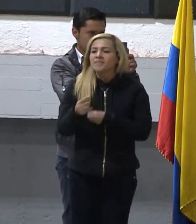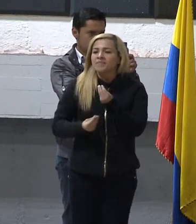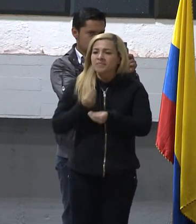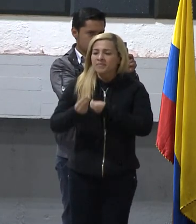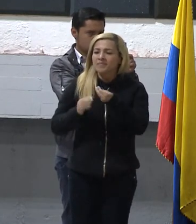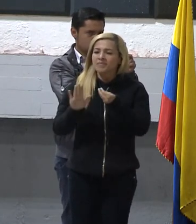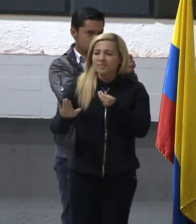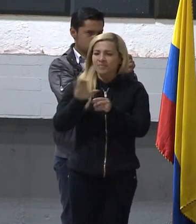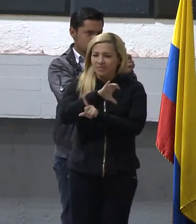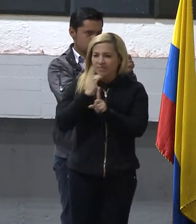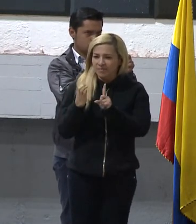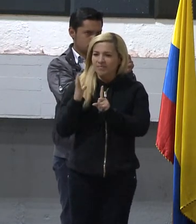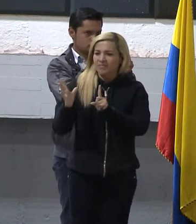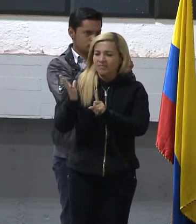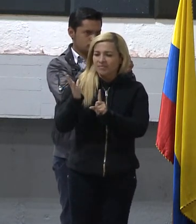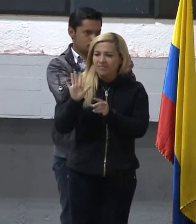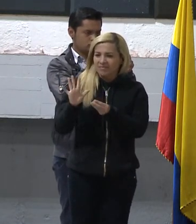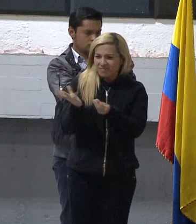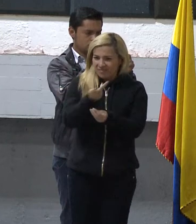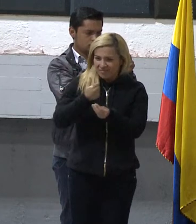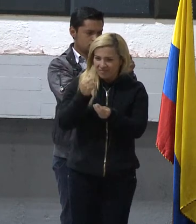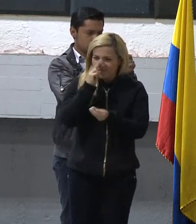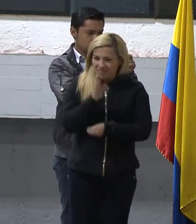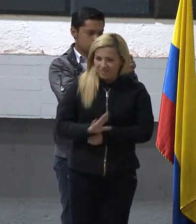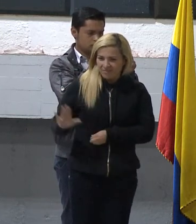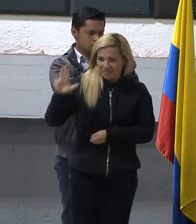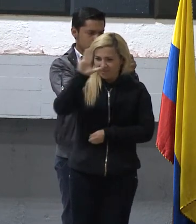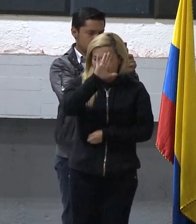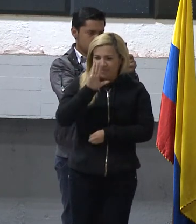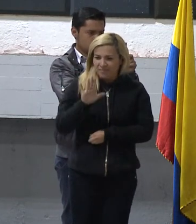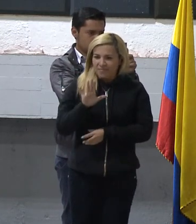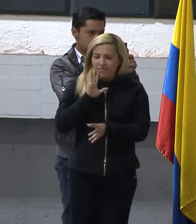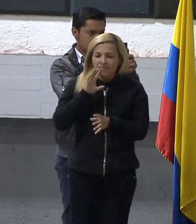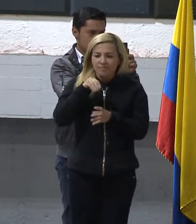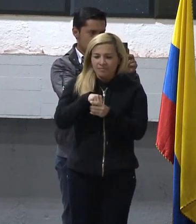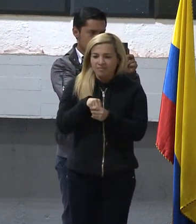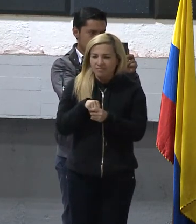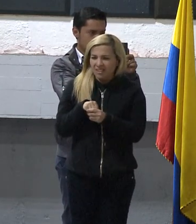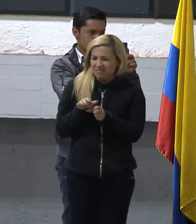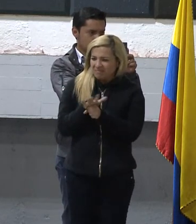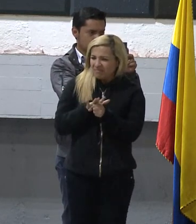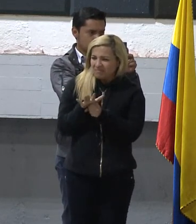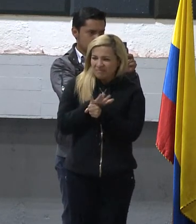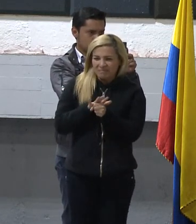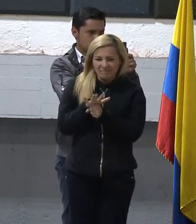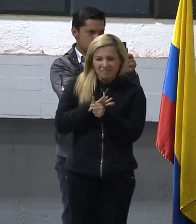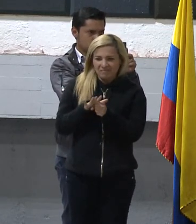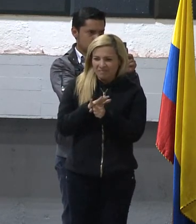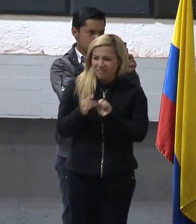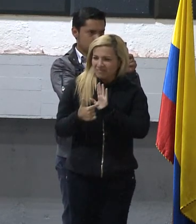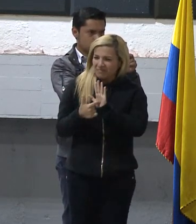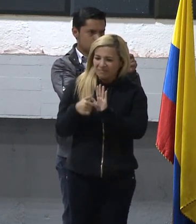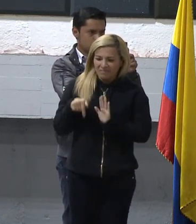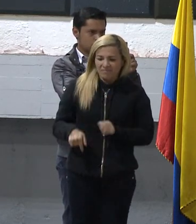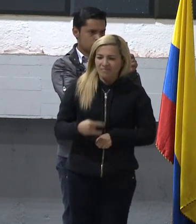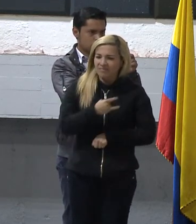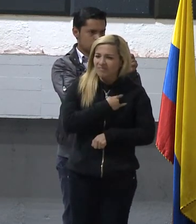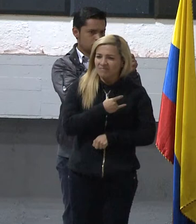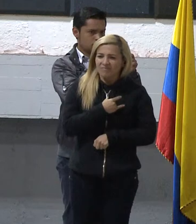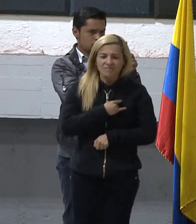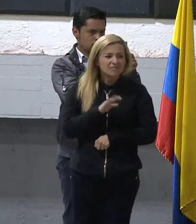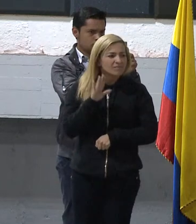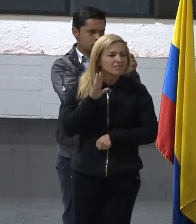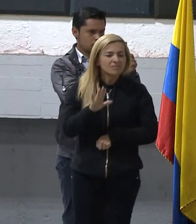el arte nacional en beneficio de las multinacionales y los banqueros ante esta situación la universidad reclama un